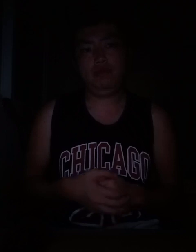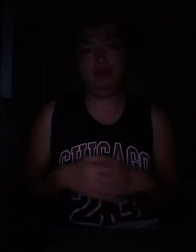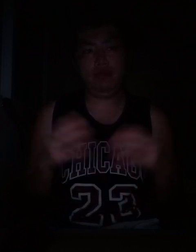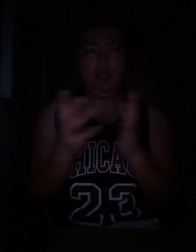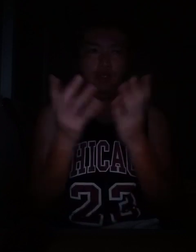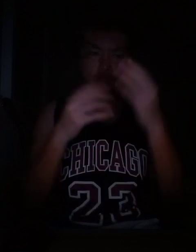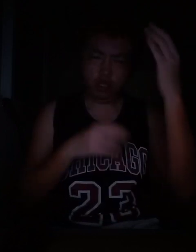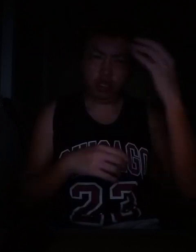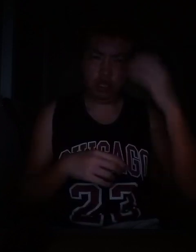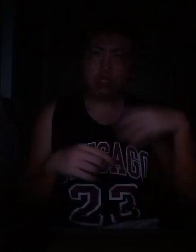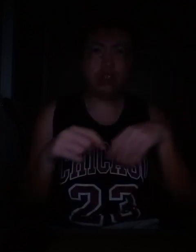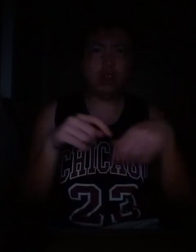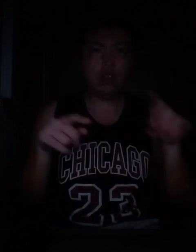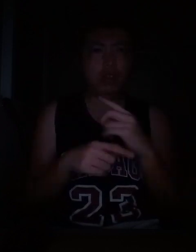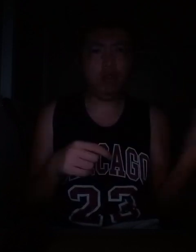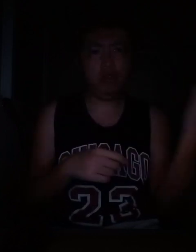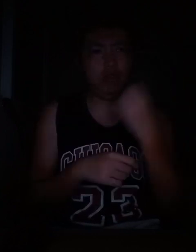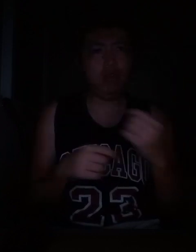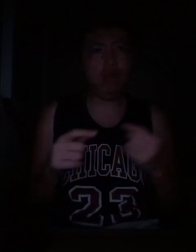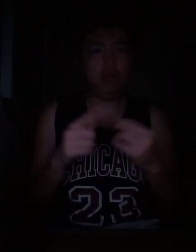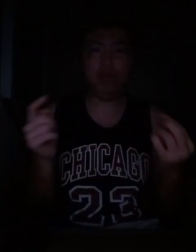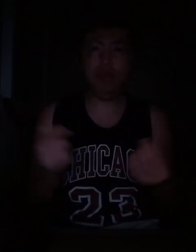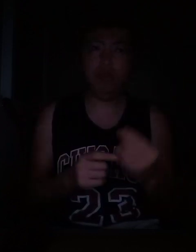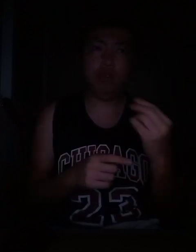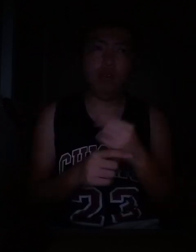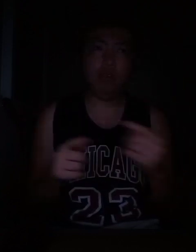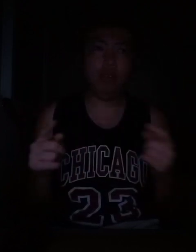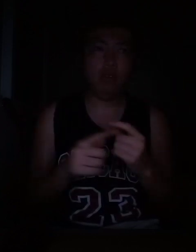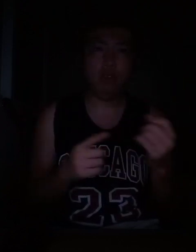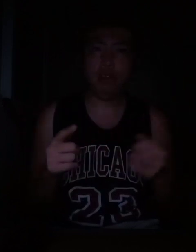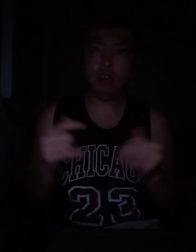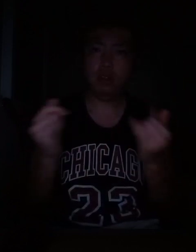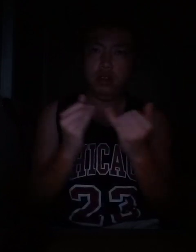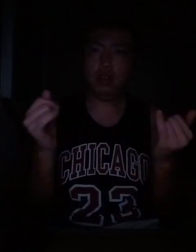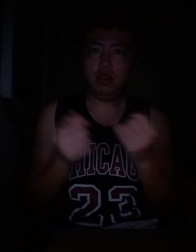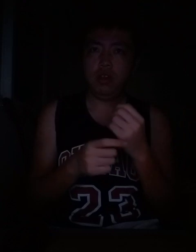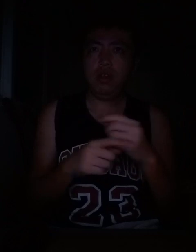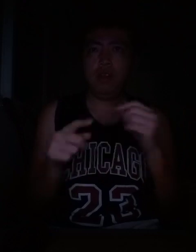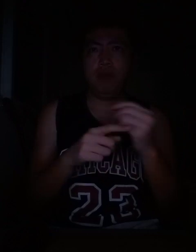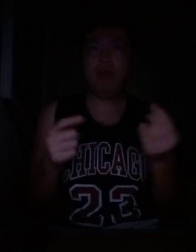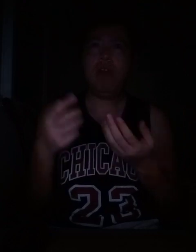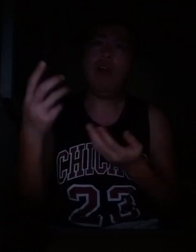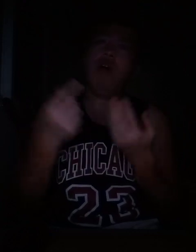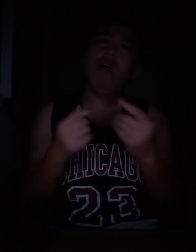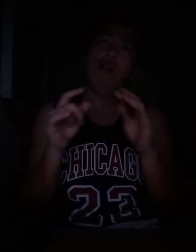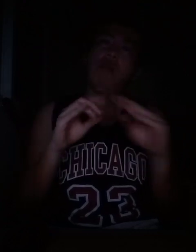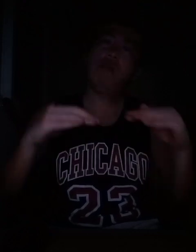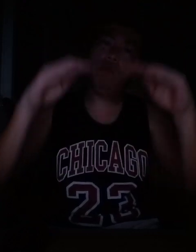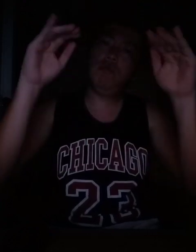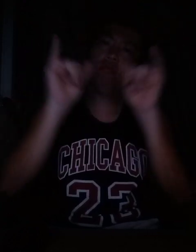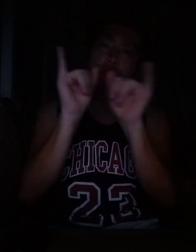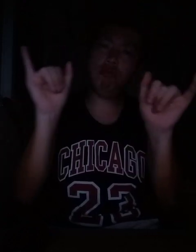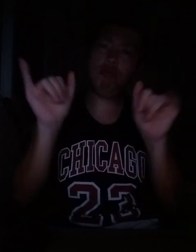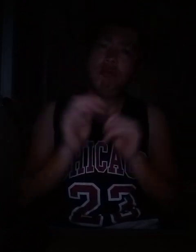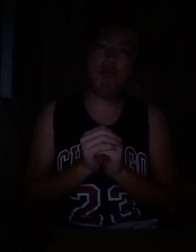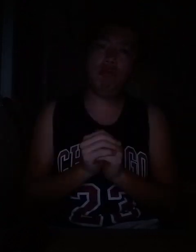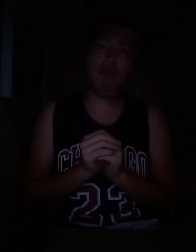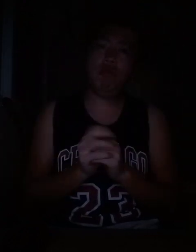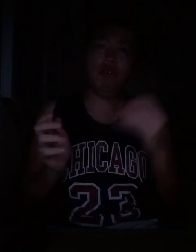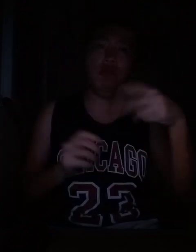흉기 난동 사건 이후 모방 범죄를 예고하는 글이 잇따르며 시민들의 불안감이 높아지고 있습니다.